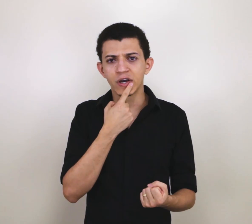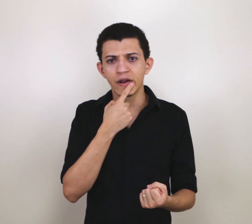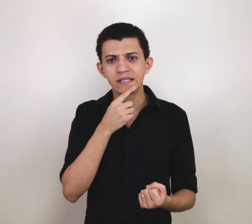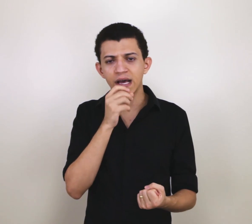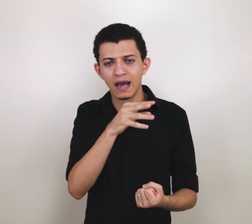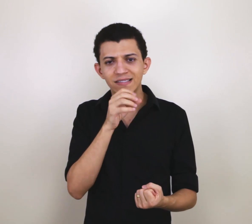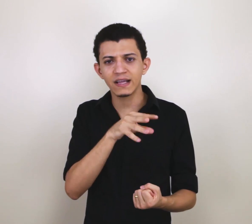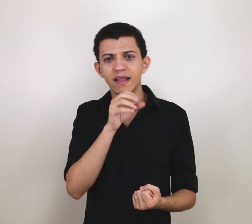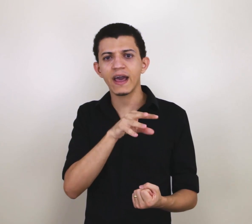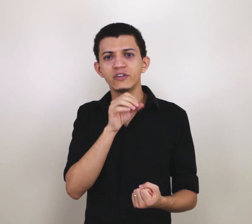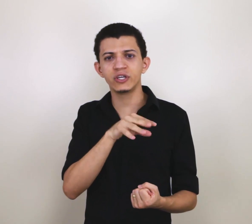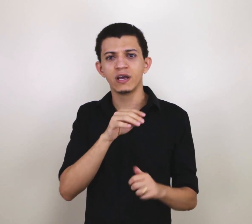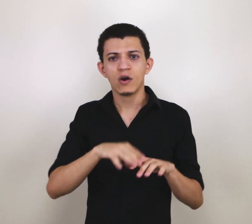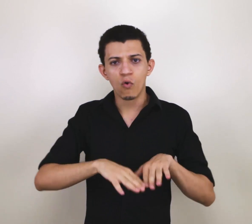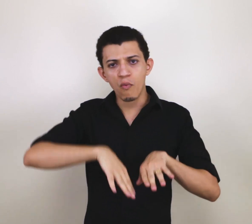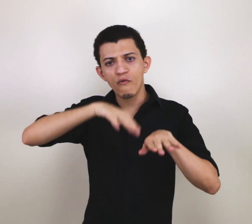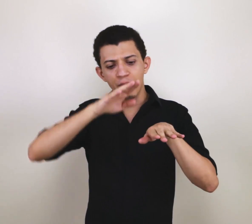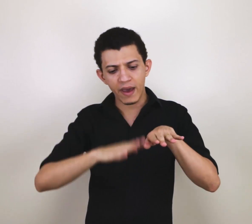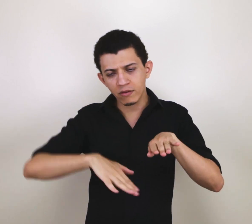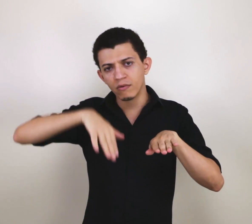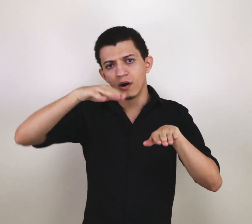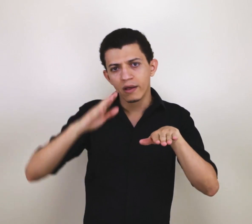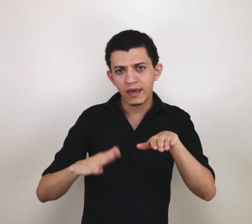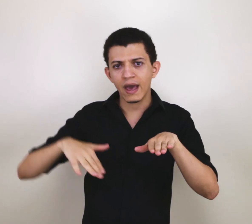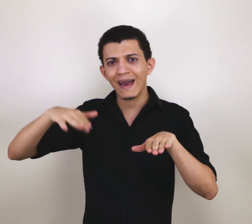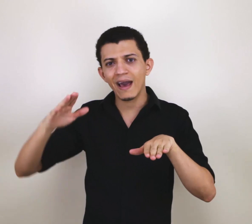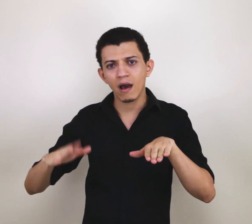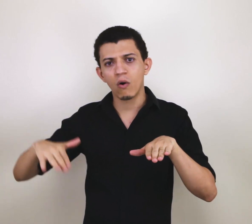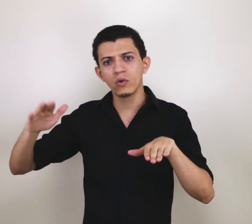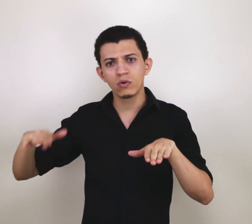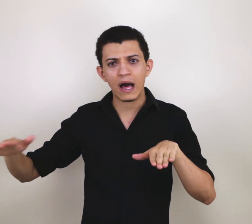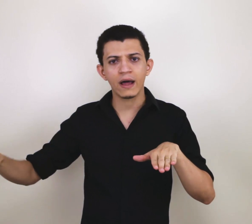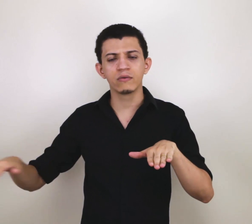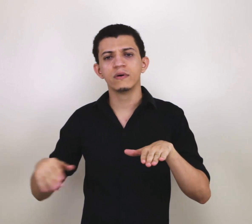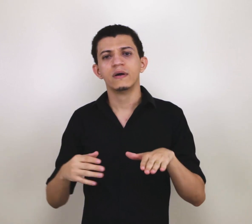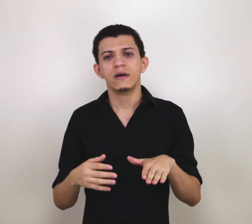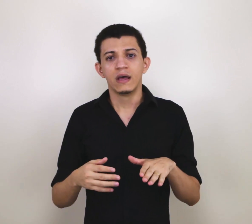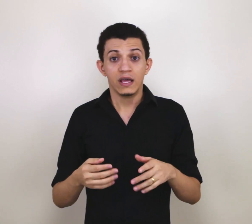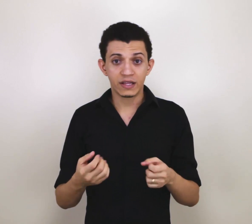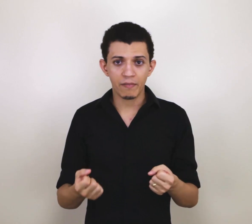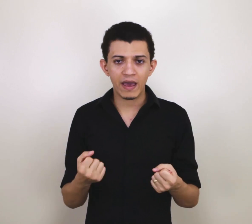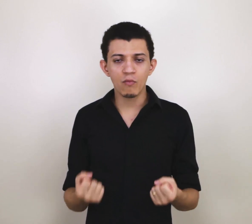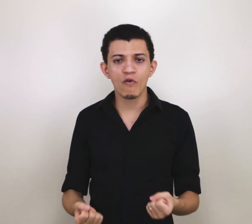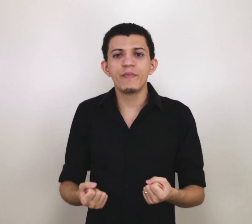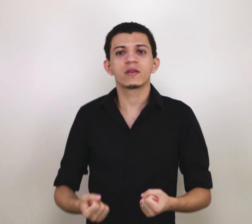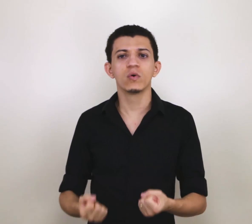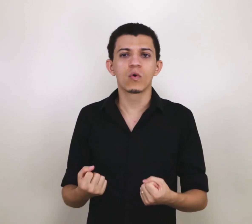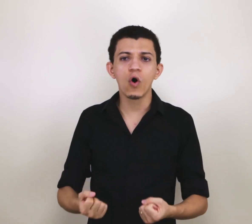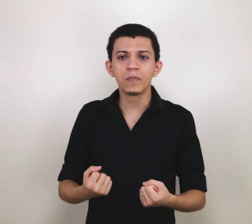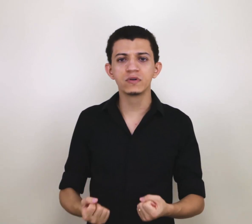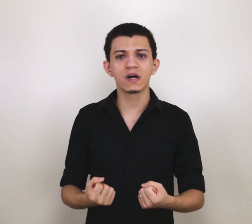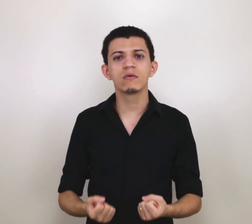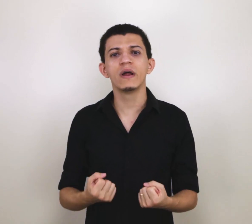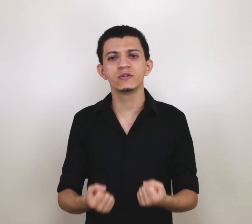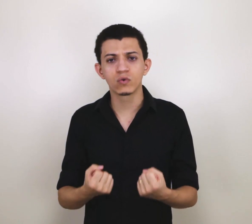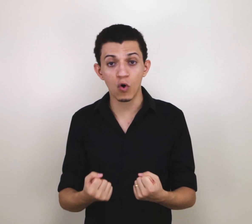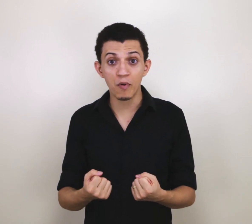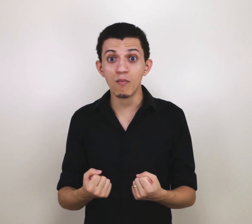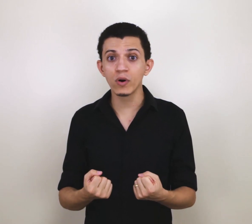indicando essa ideia de um movimento que é ondulado, e também o movimento do corpo, do saculejo do corpo, muda